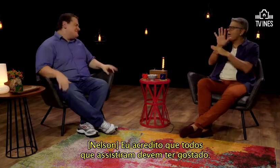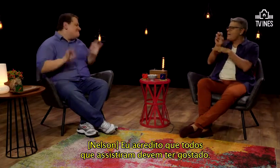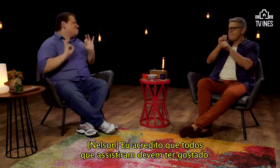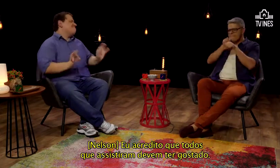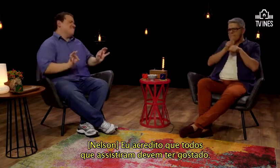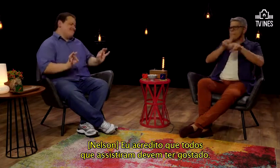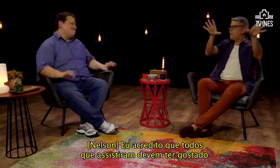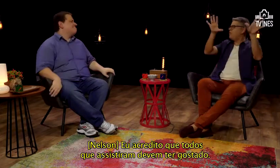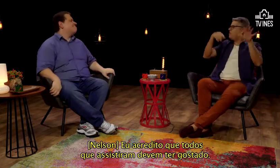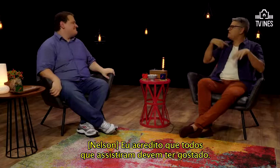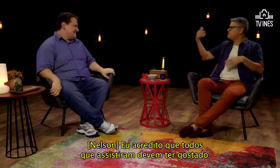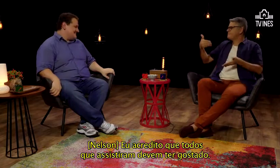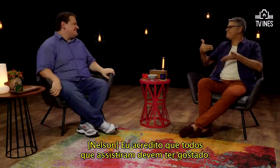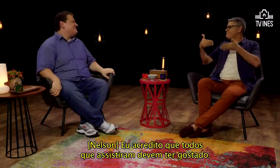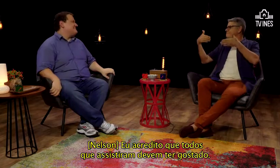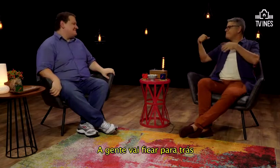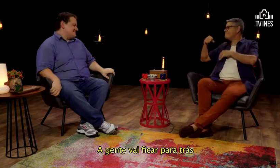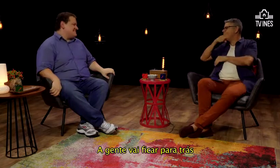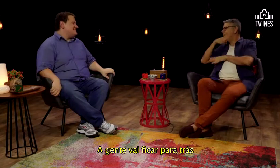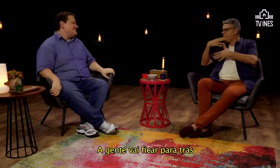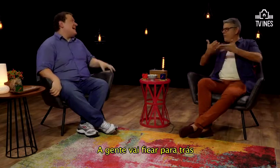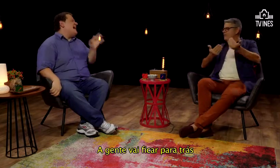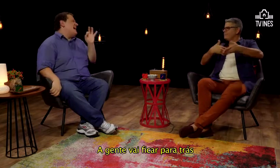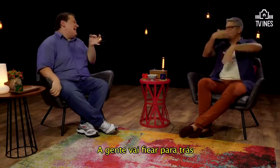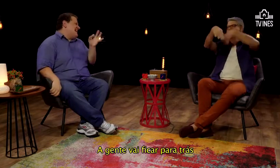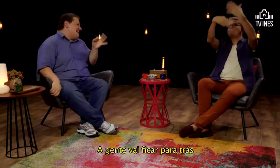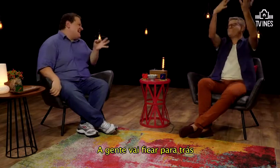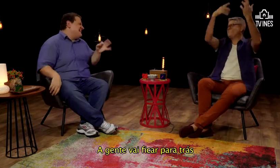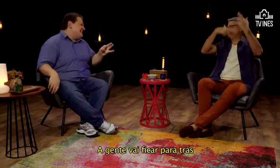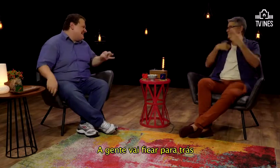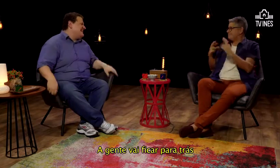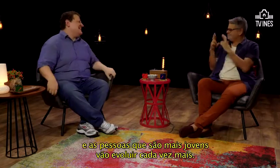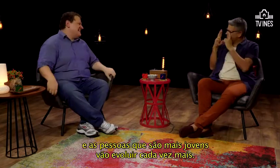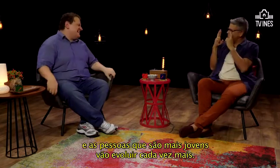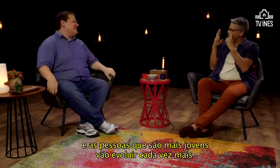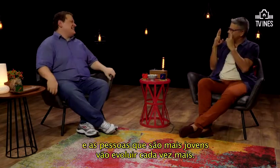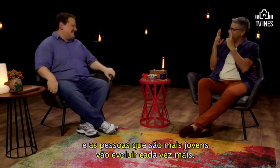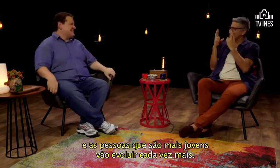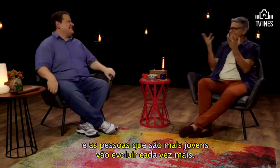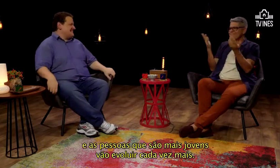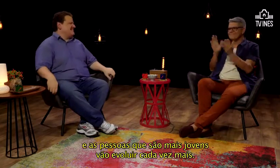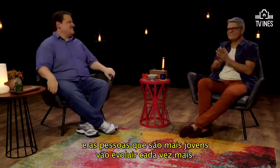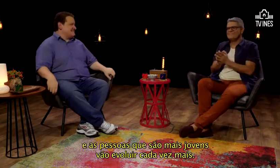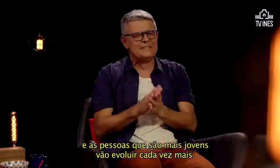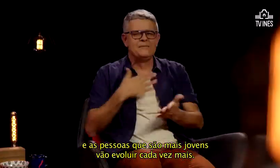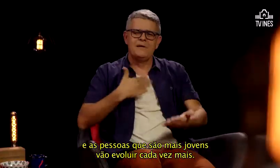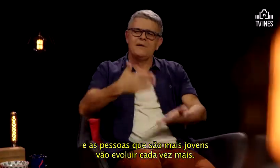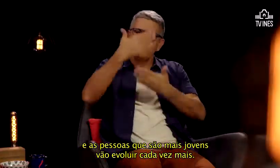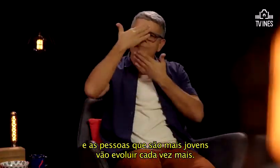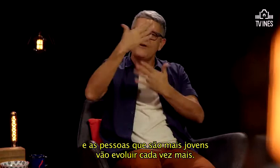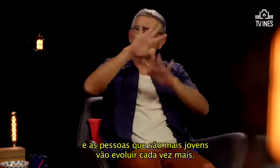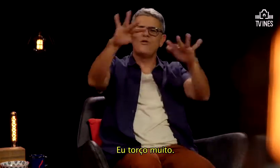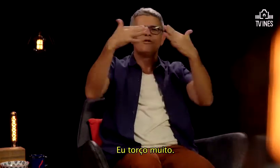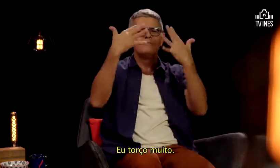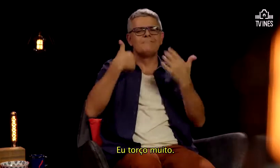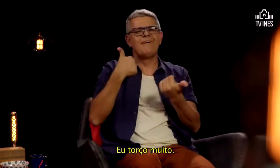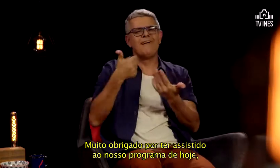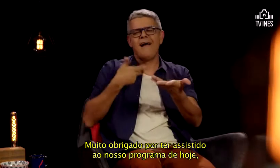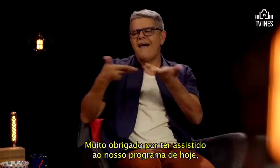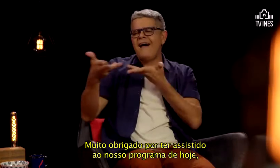assistiram devem ter gostado e a gente vai ficar para trás e as pessoas que são mais jovens vão evoluir cada vez mais. torço muito. Muito obrigada